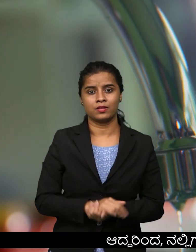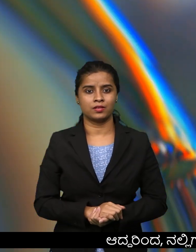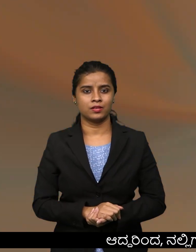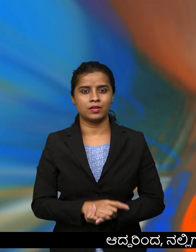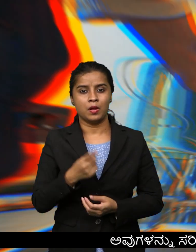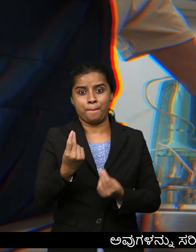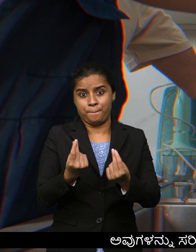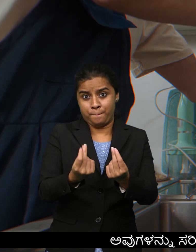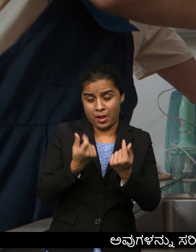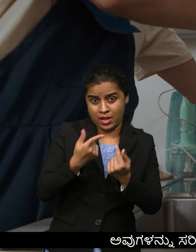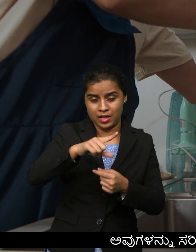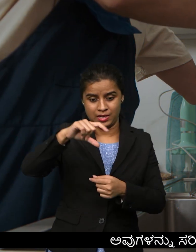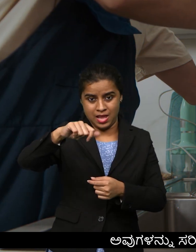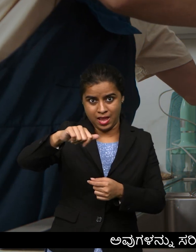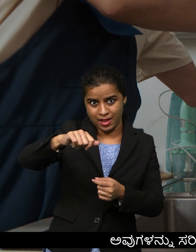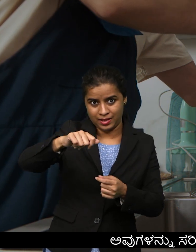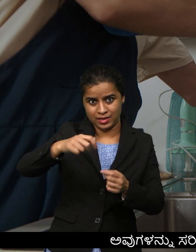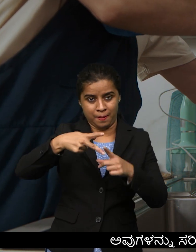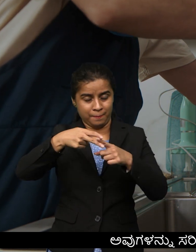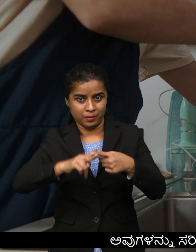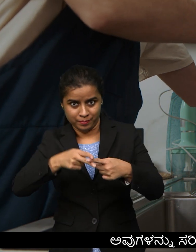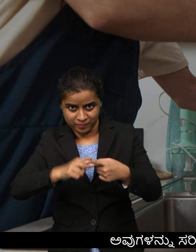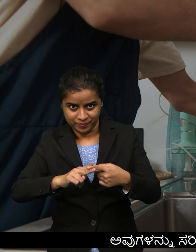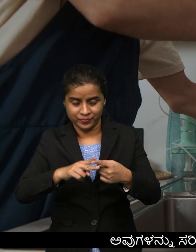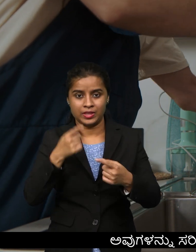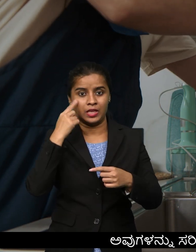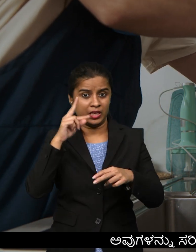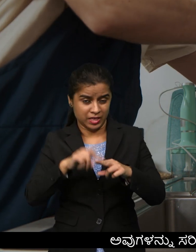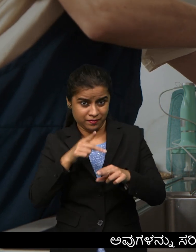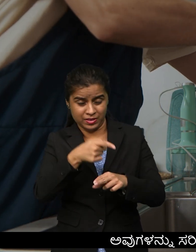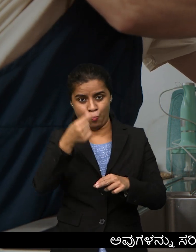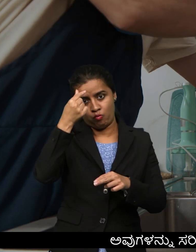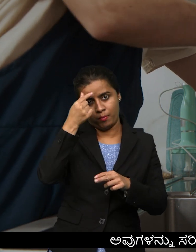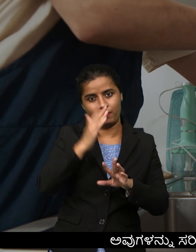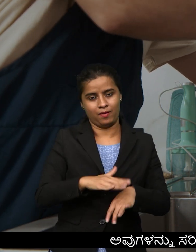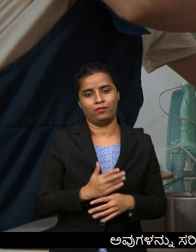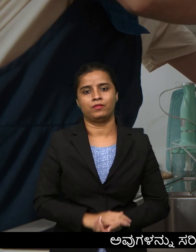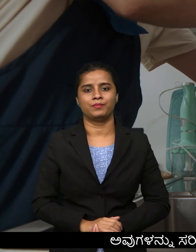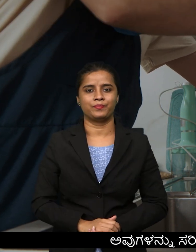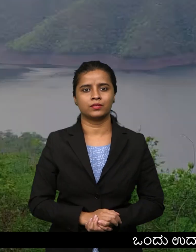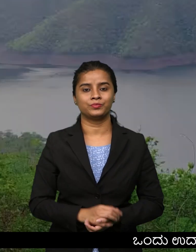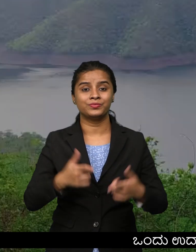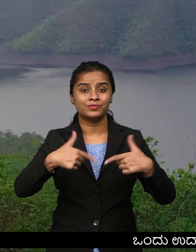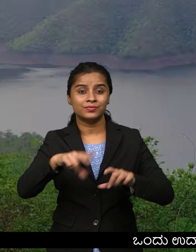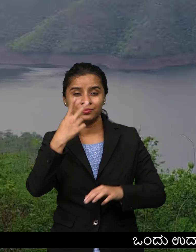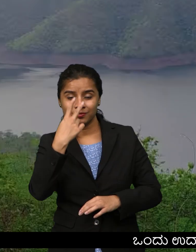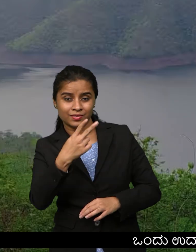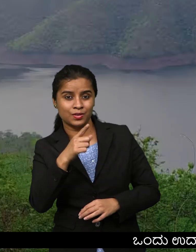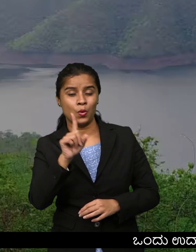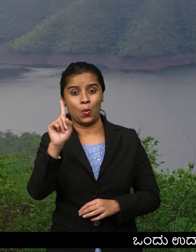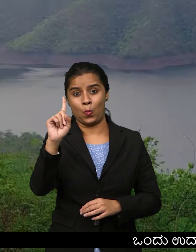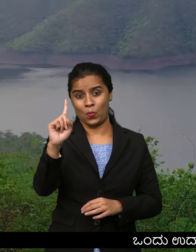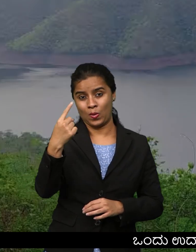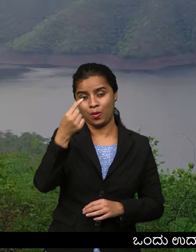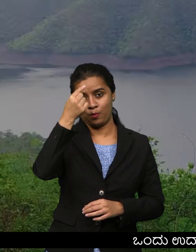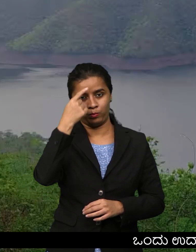ಸೋರಿಕೆಯಾಗಿದ್ದರೆ ಅವುಗಳನ್ನು ಸರಿಪಡಿಸಲು ತ್ವರಿತವಾಗಿ ಪ್ರಯತ್ನಿಸಿ. ಒಂದು